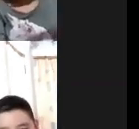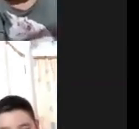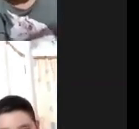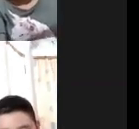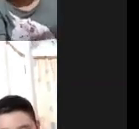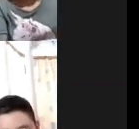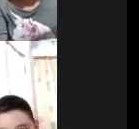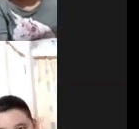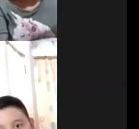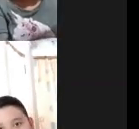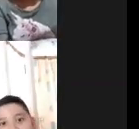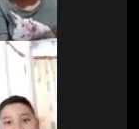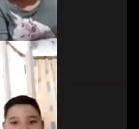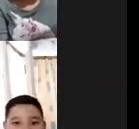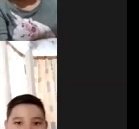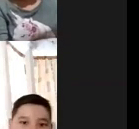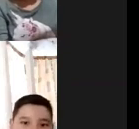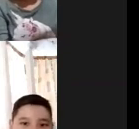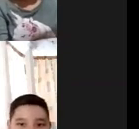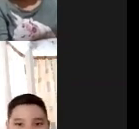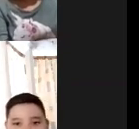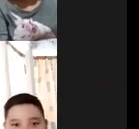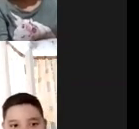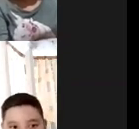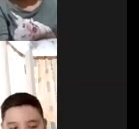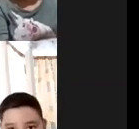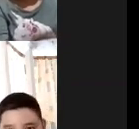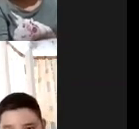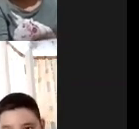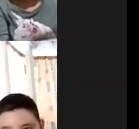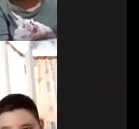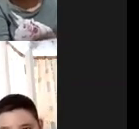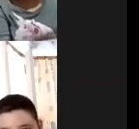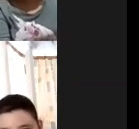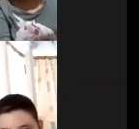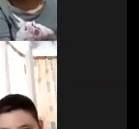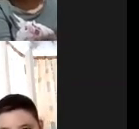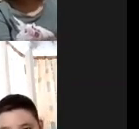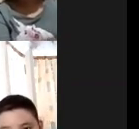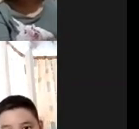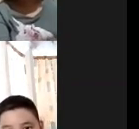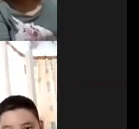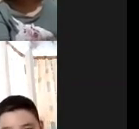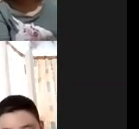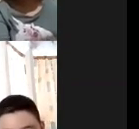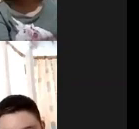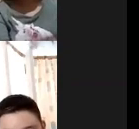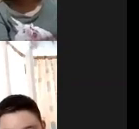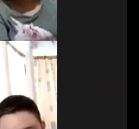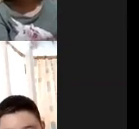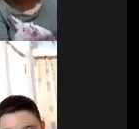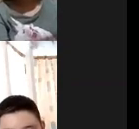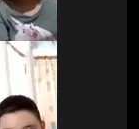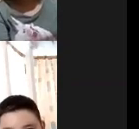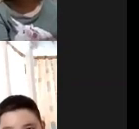Adiós. Saludos. Adiós. Cuídense mucho. Échenle muchas ganas. Sigan aprendiendo. Sigan estudiando. Y denle las gracias a sus papás